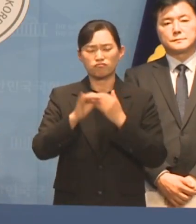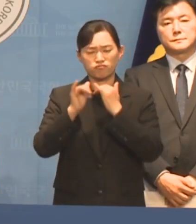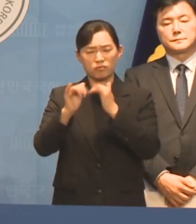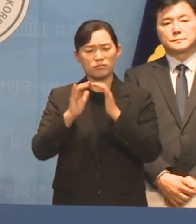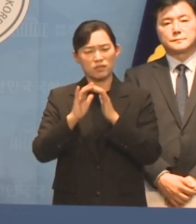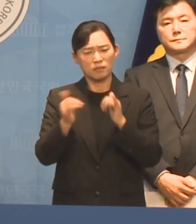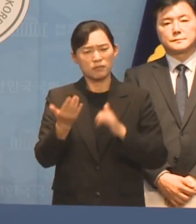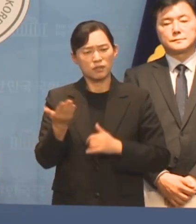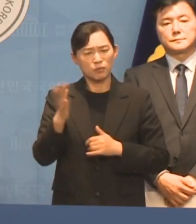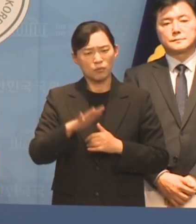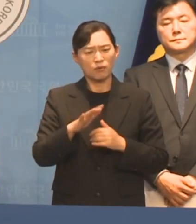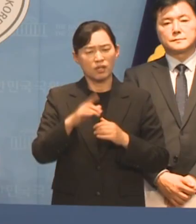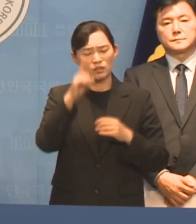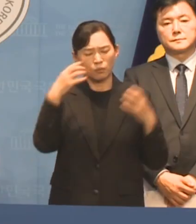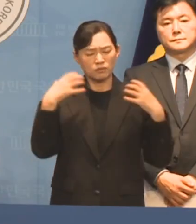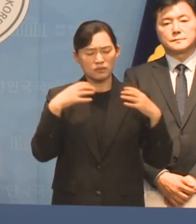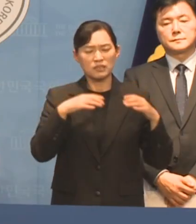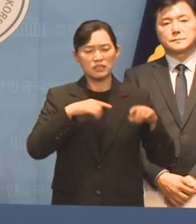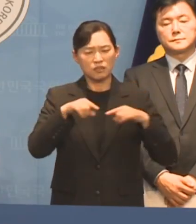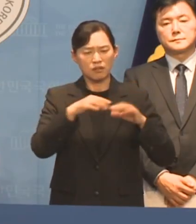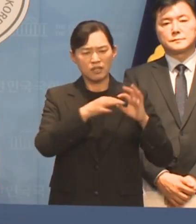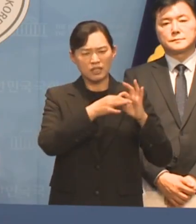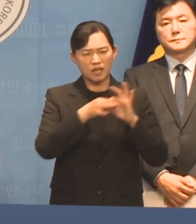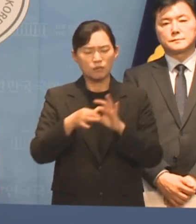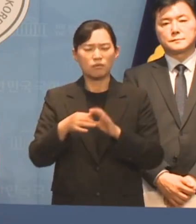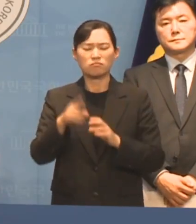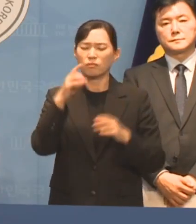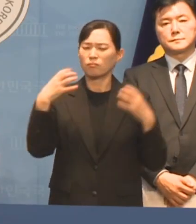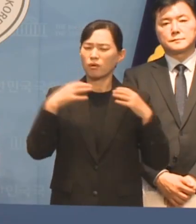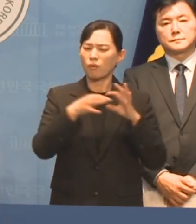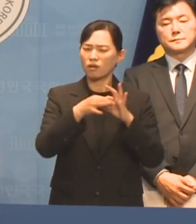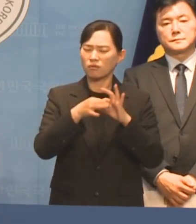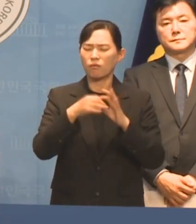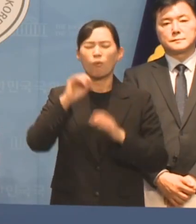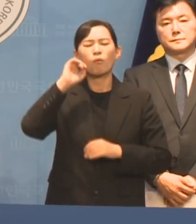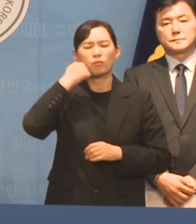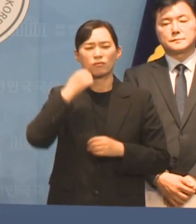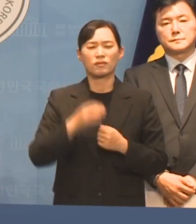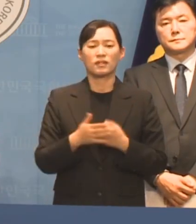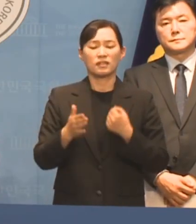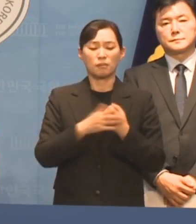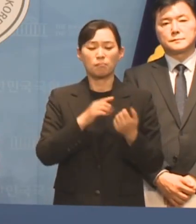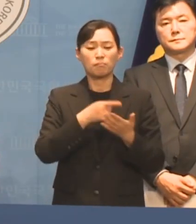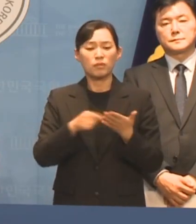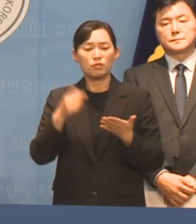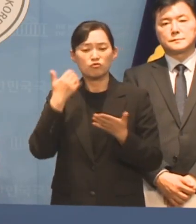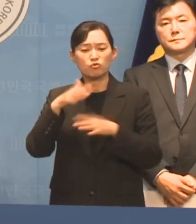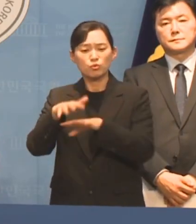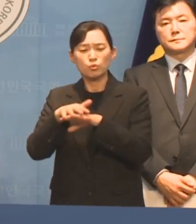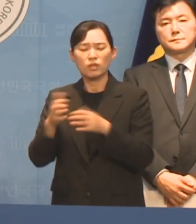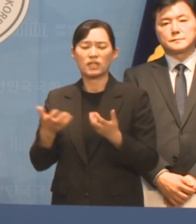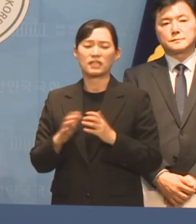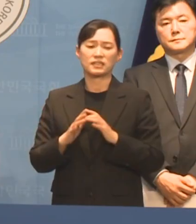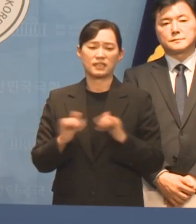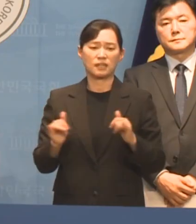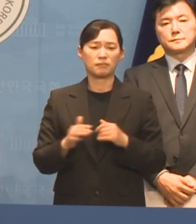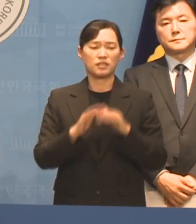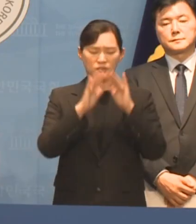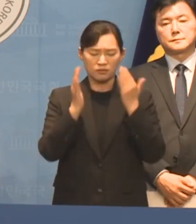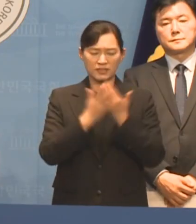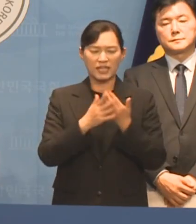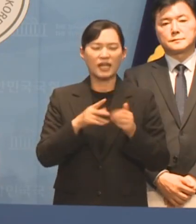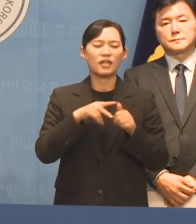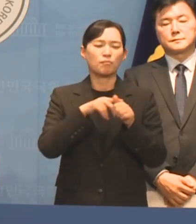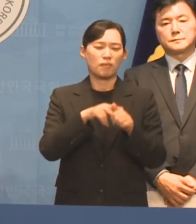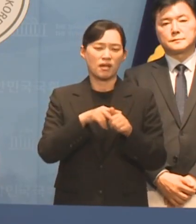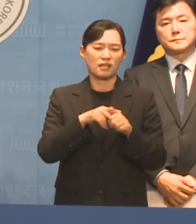해도 정책 연속성과 정부와의 협력을 기대하기 어려울 것입니다. 그 피해는 고스란히 조직과 노동자 그리고 전체